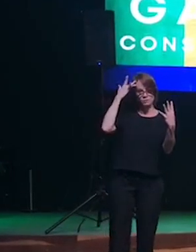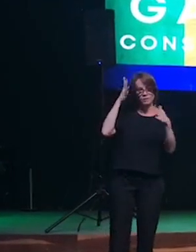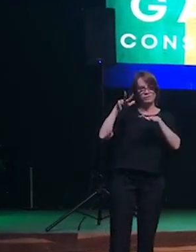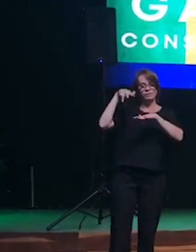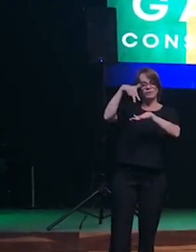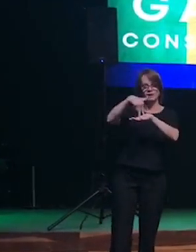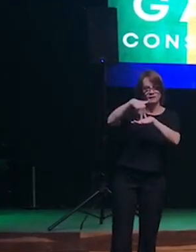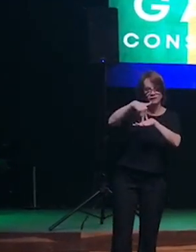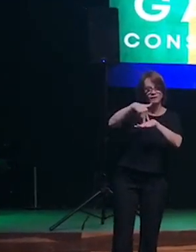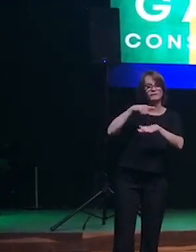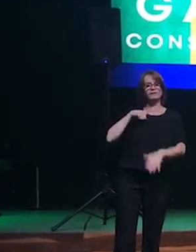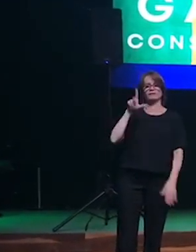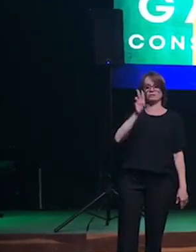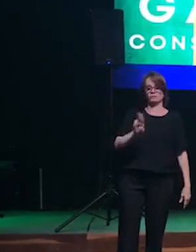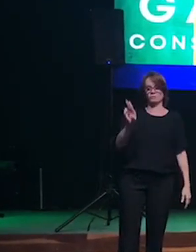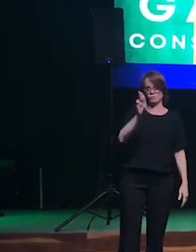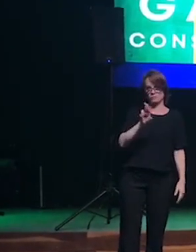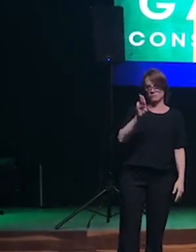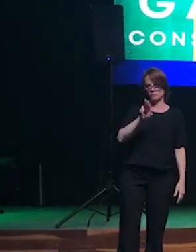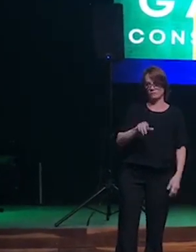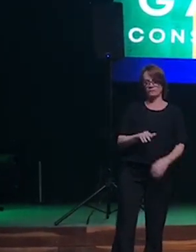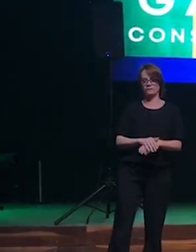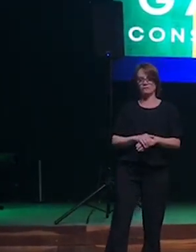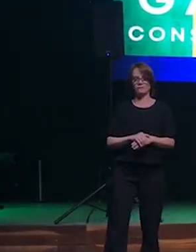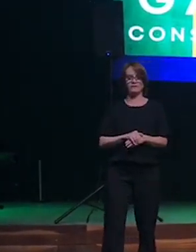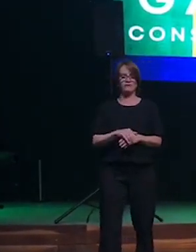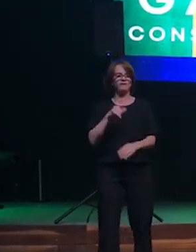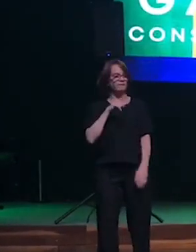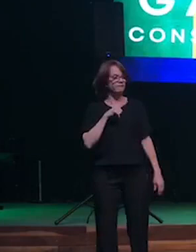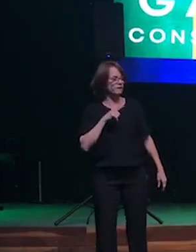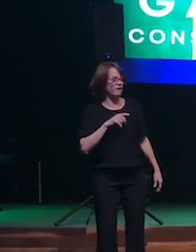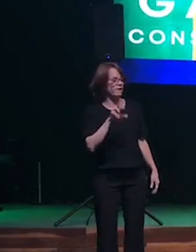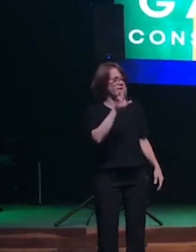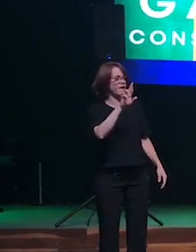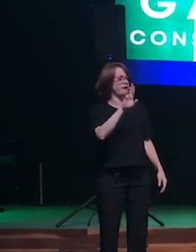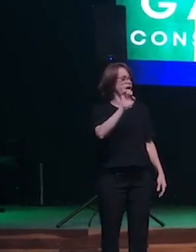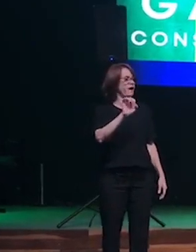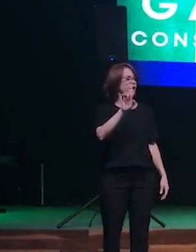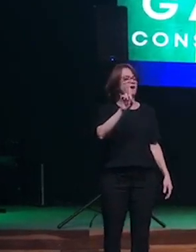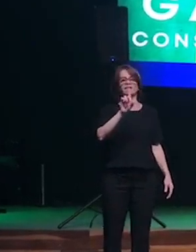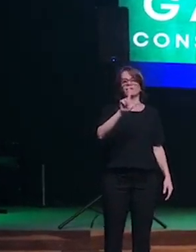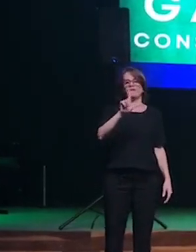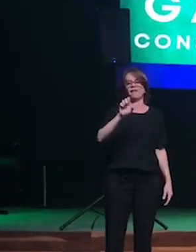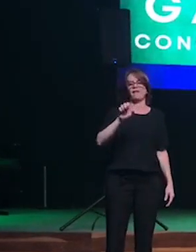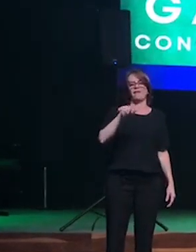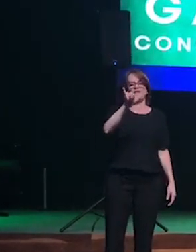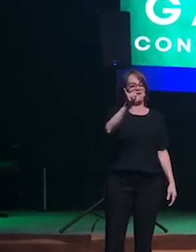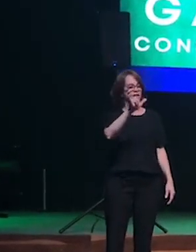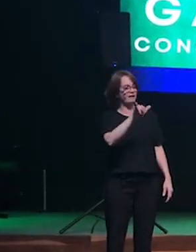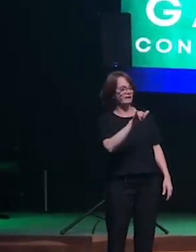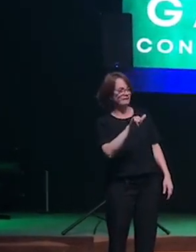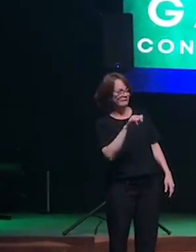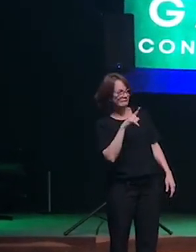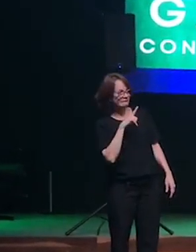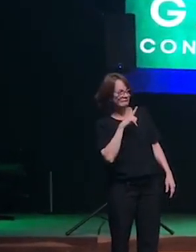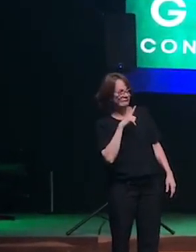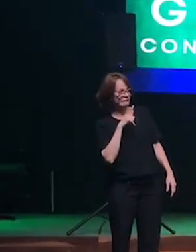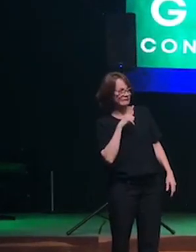Evandro. O Hadley, tem um monte de gente de Hadley da década de